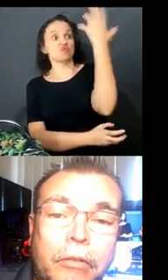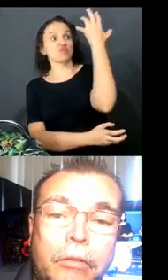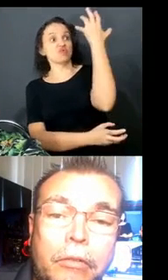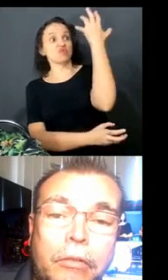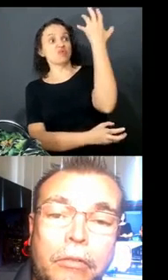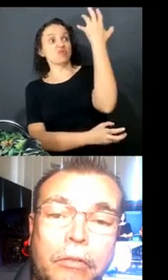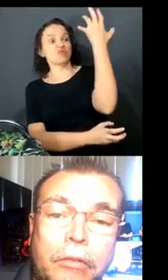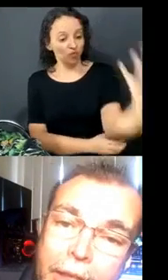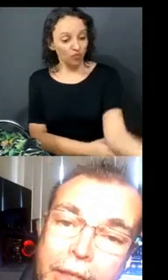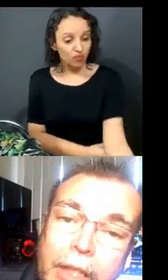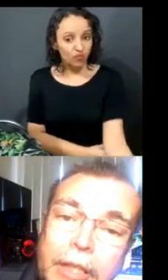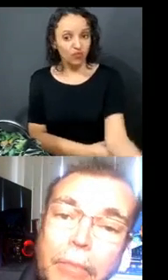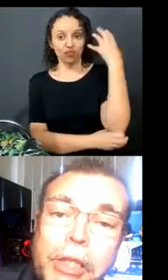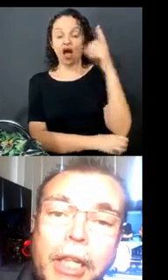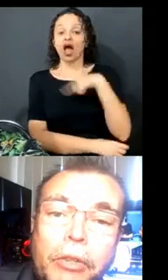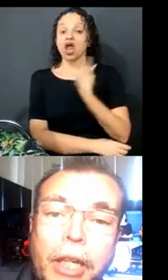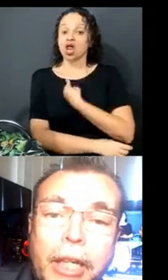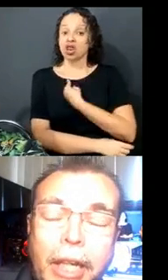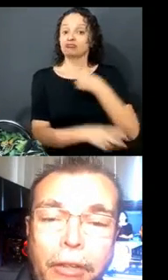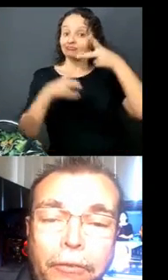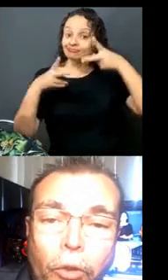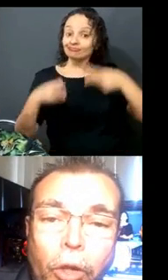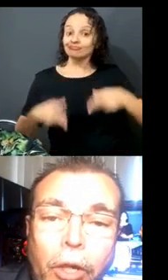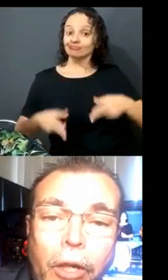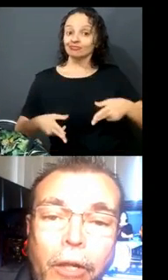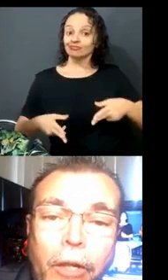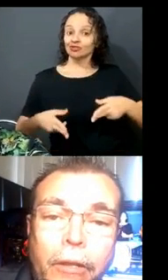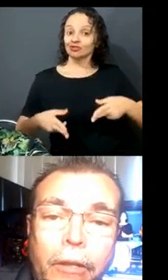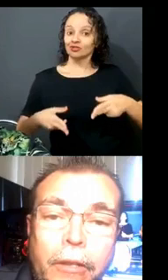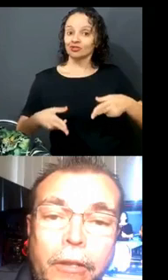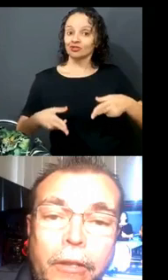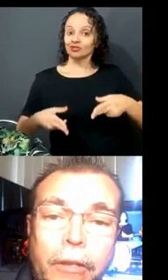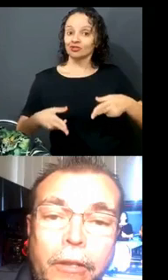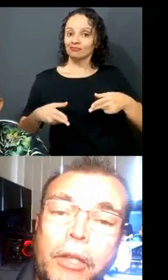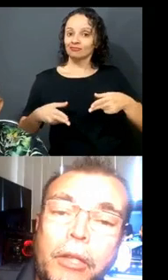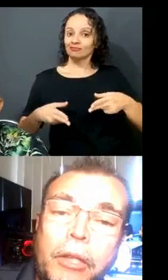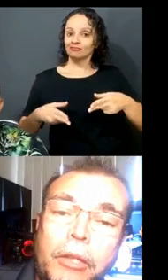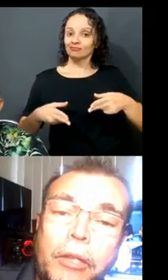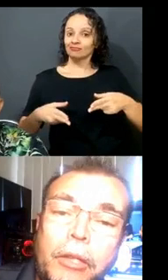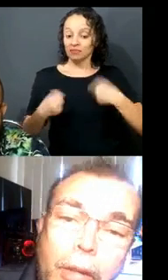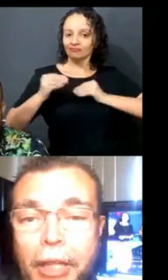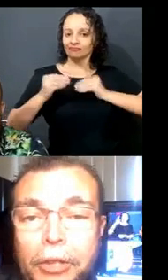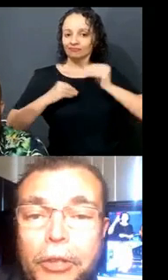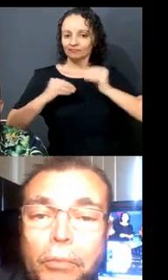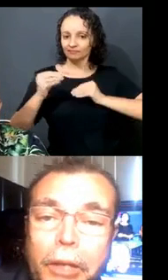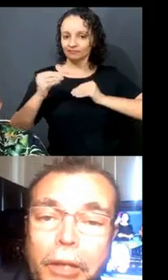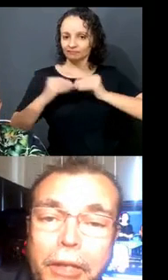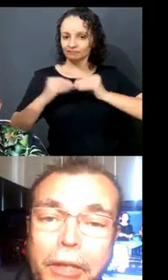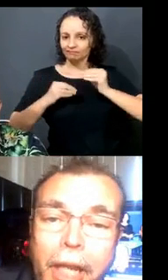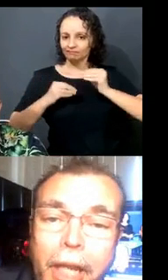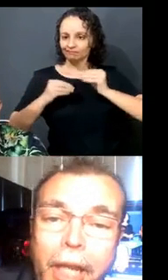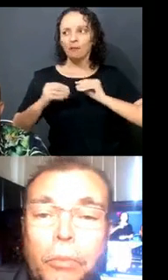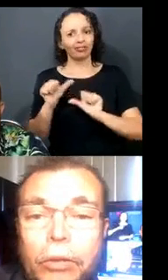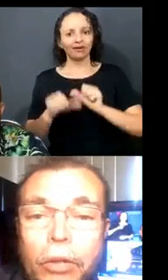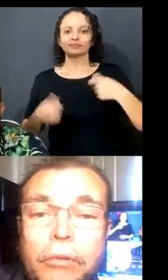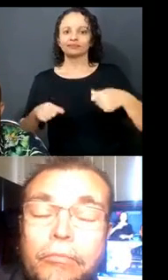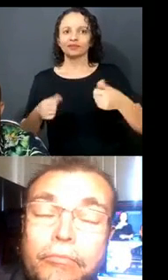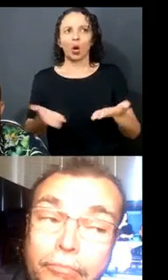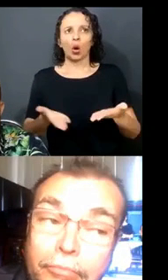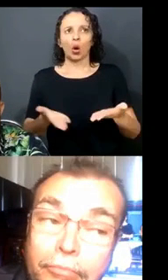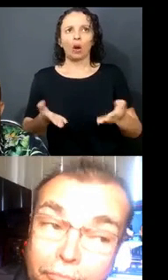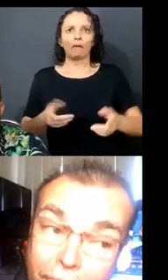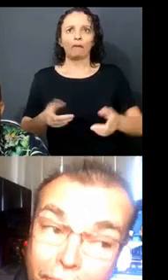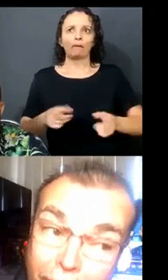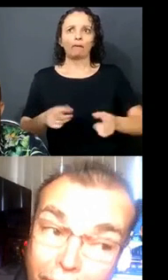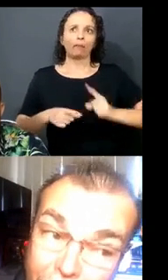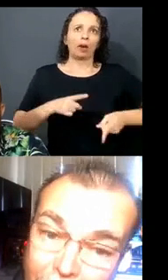flexível vai vencer essa tempestade. Agora, quem não for, não pode ter assembleia, não pode ter isso, não pode ter aquilo, não pode aquilo outro.